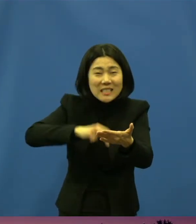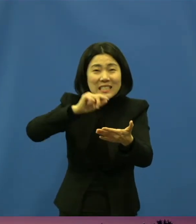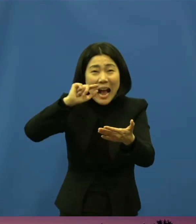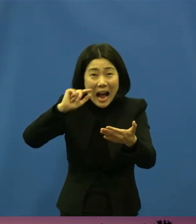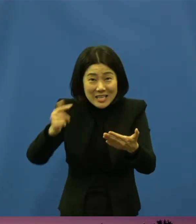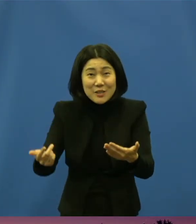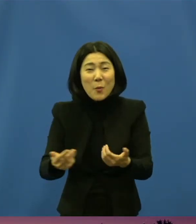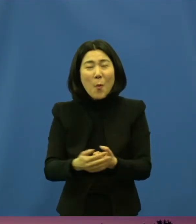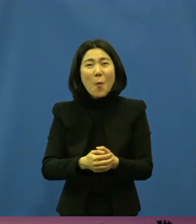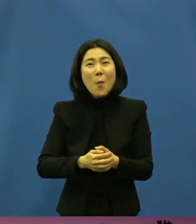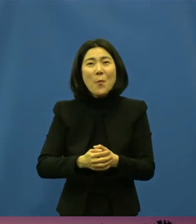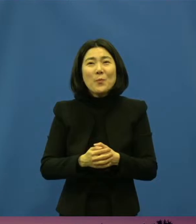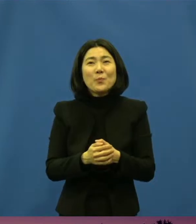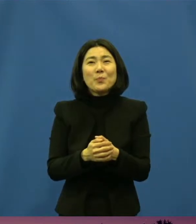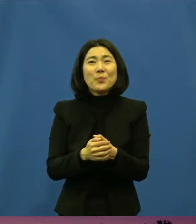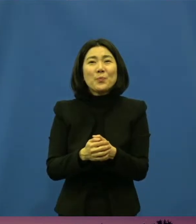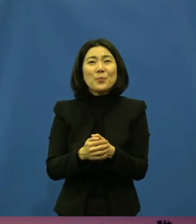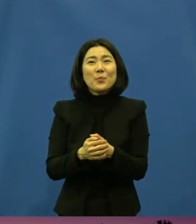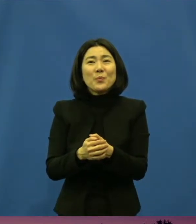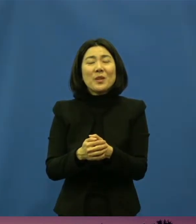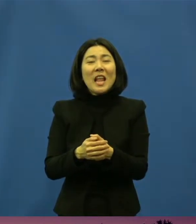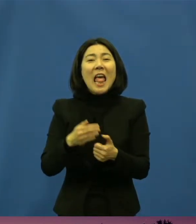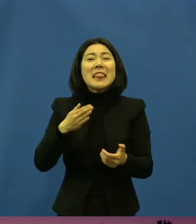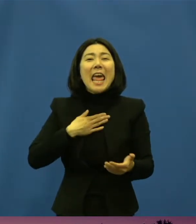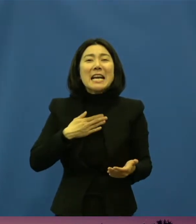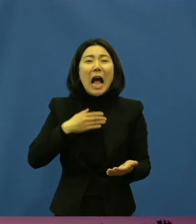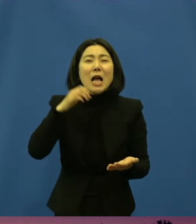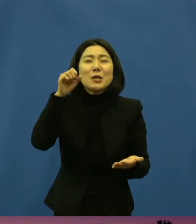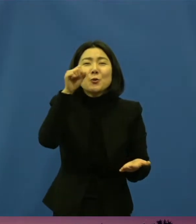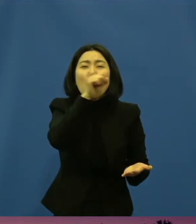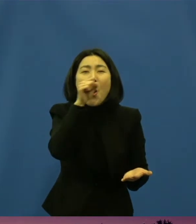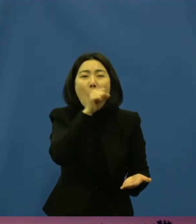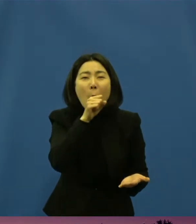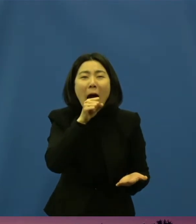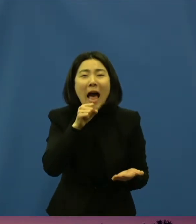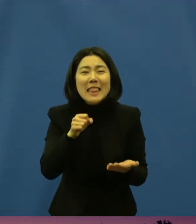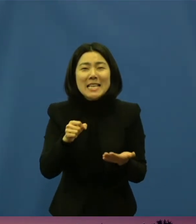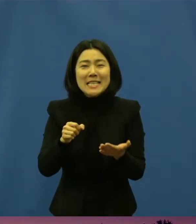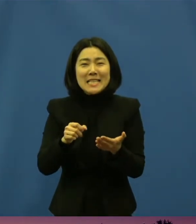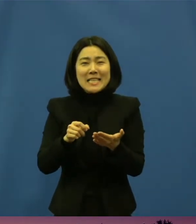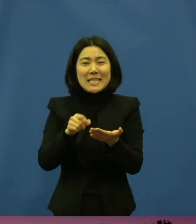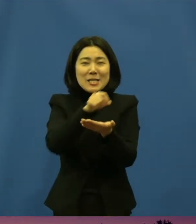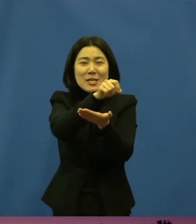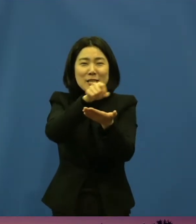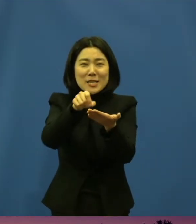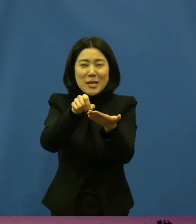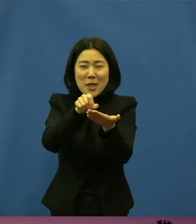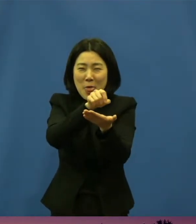어떤 성경이냐? 내가 좋아하는 구절만 모아놓은 새로운 성경이 있어요.